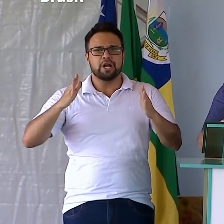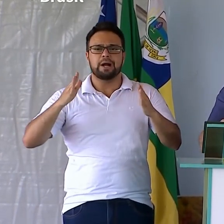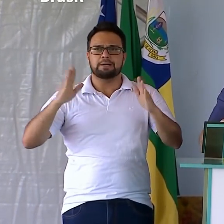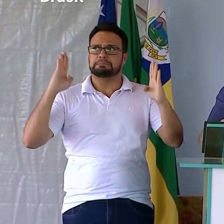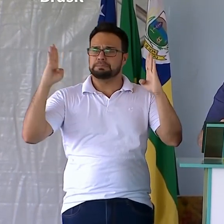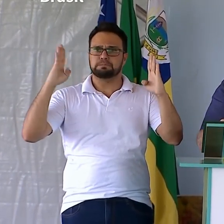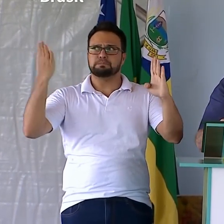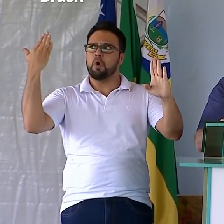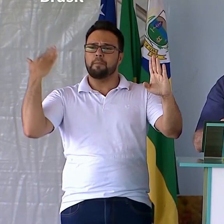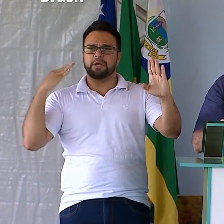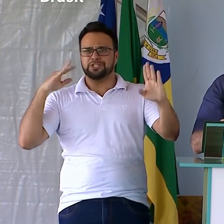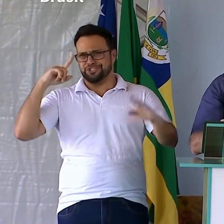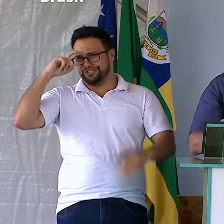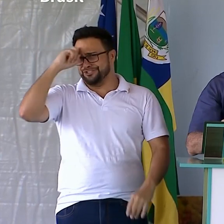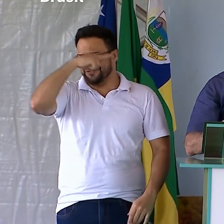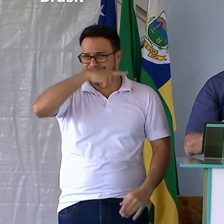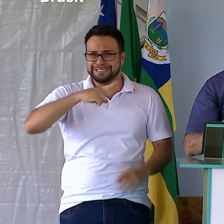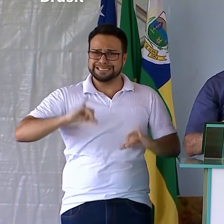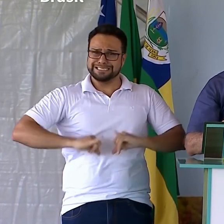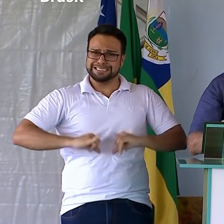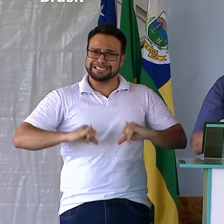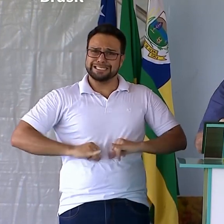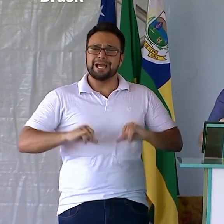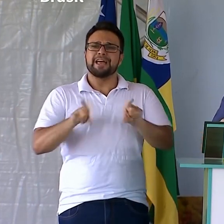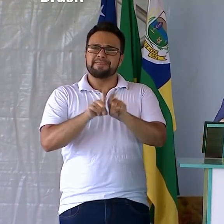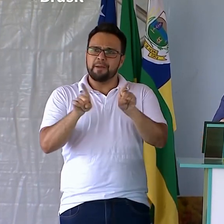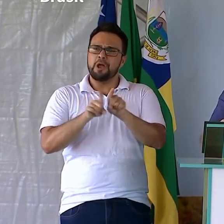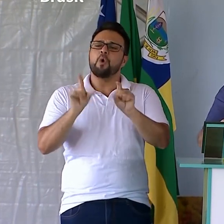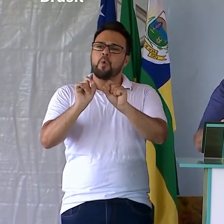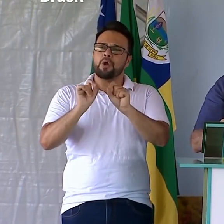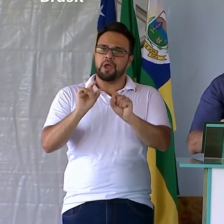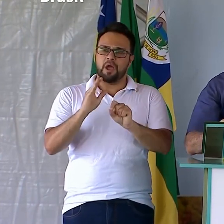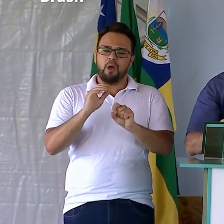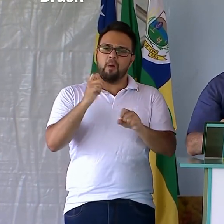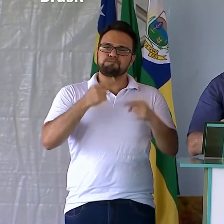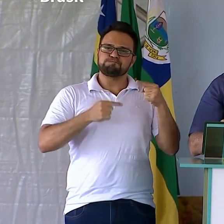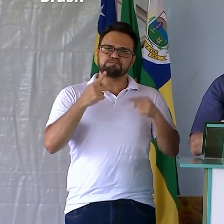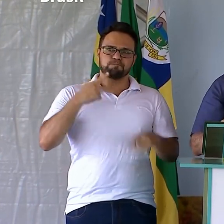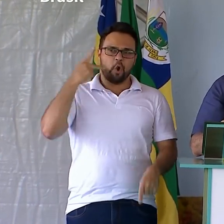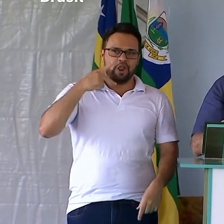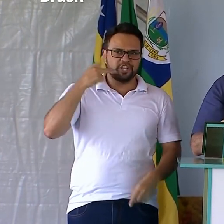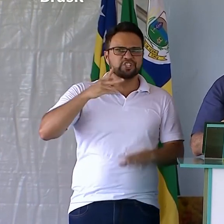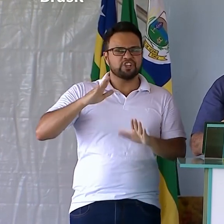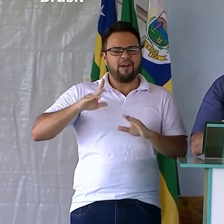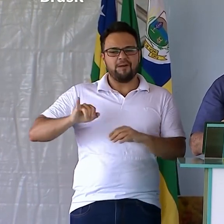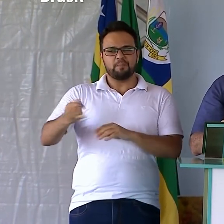no passado. Foram usados politicamente por muita gente.